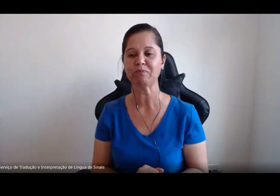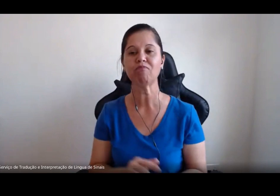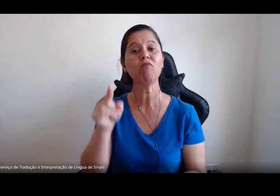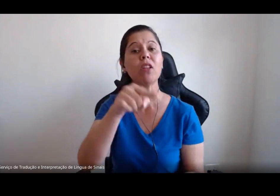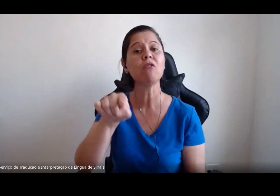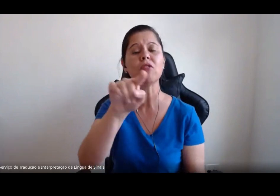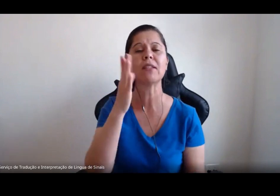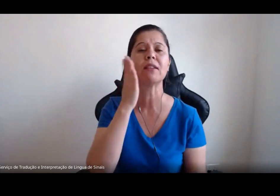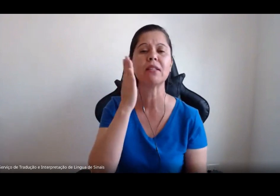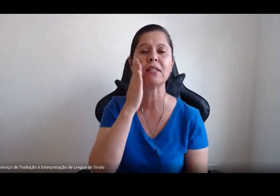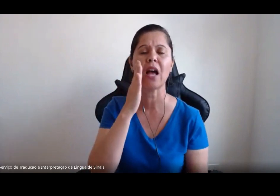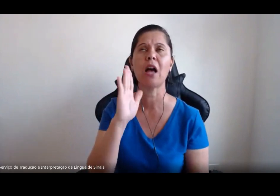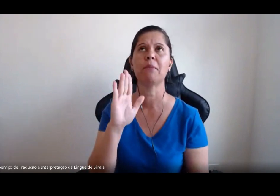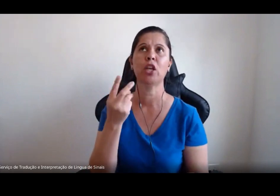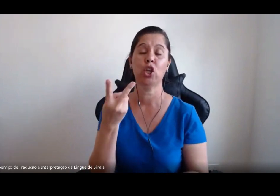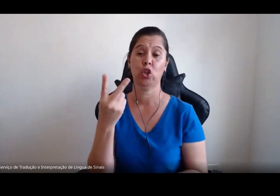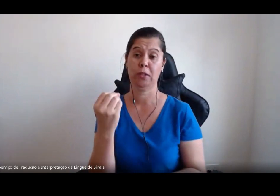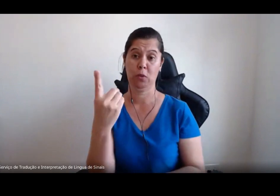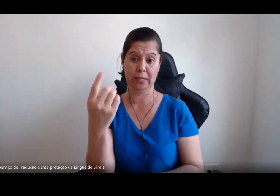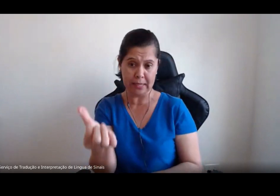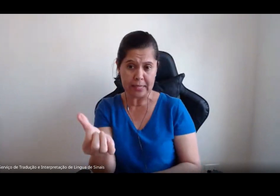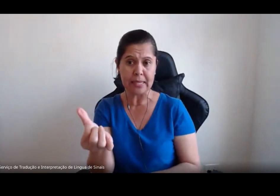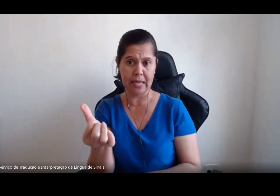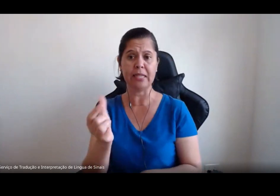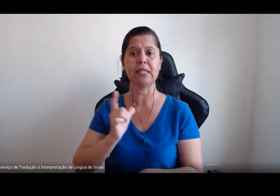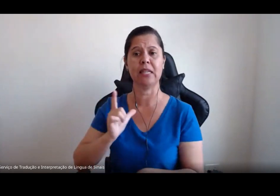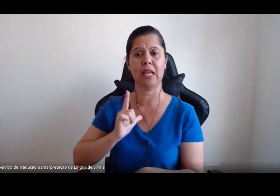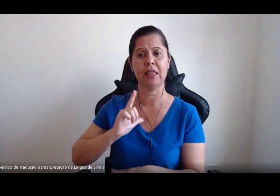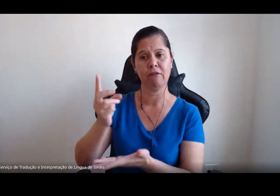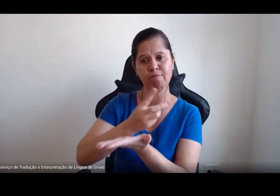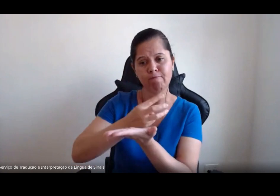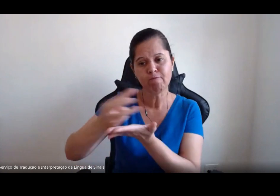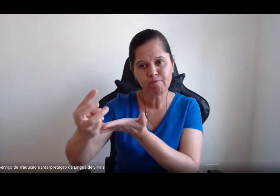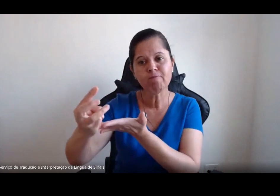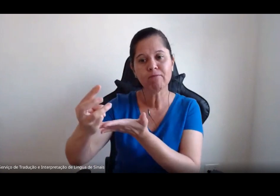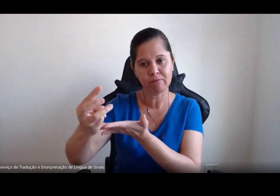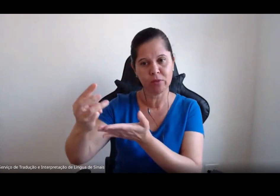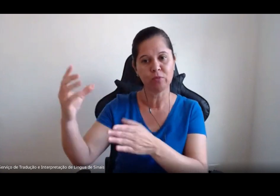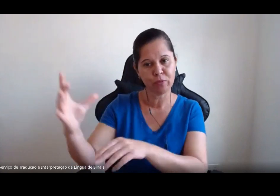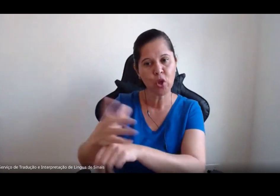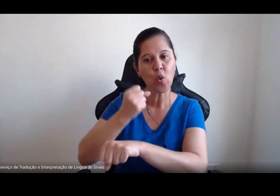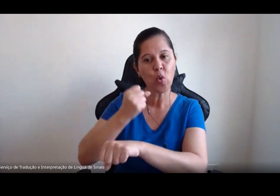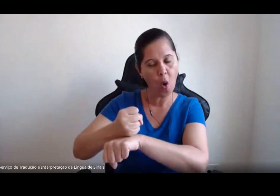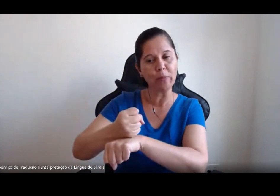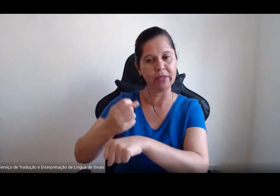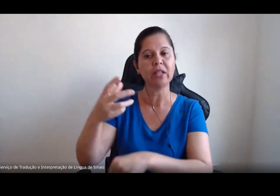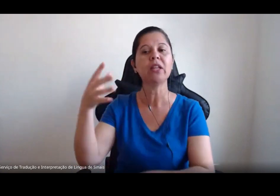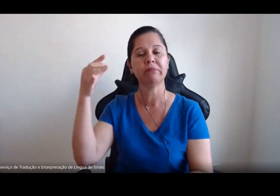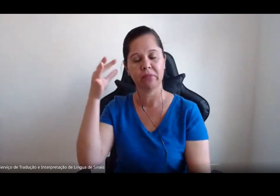Então, como vários de vocês sabem, desde 2016, depois do golpe, sobre a presidenta